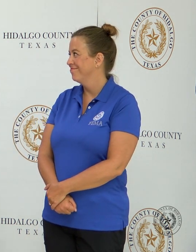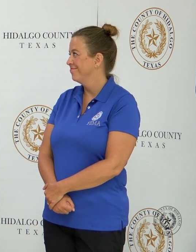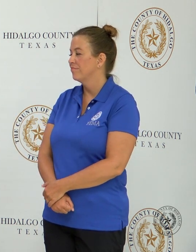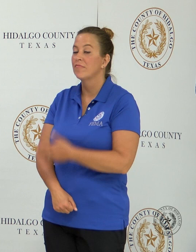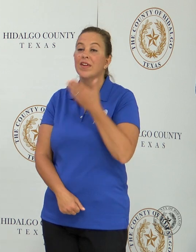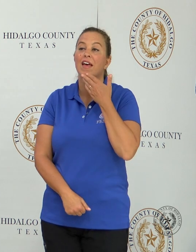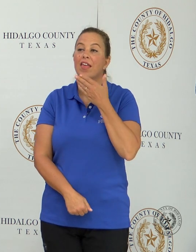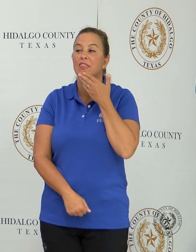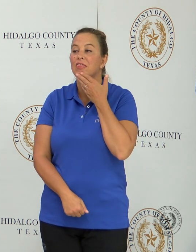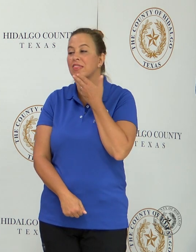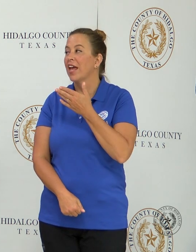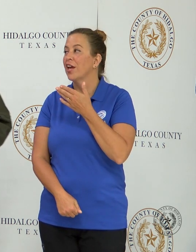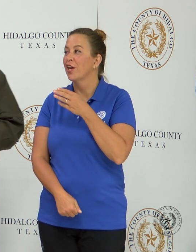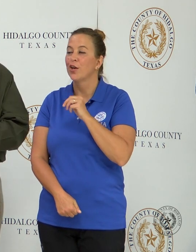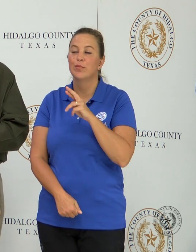Gracias, Santos.